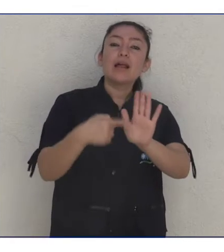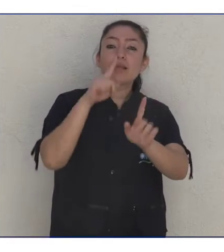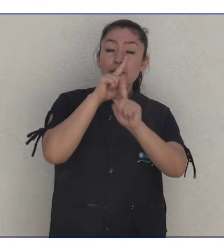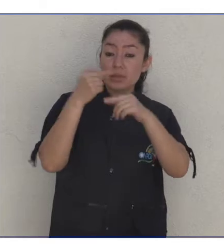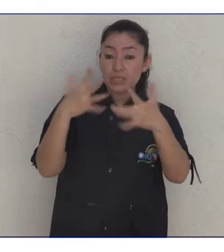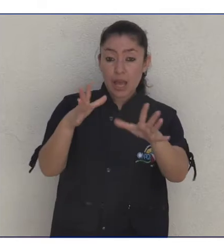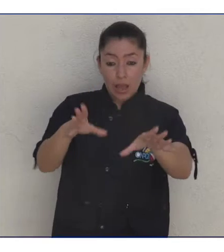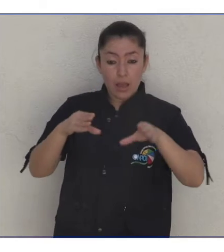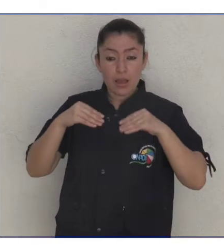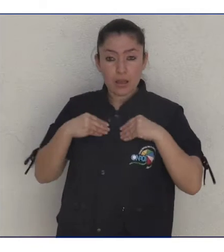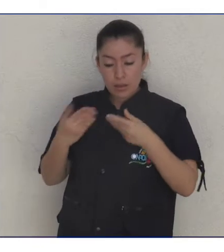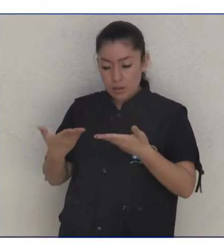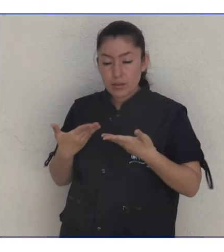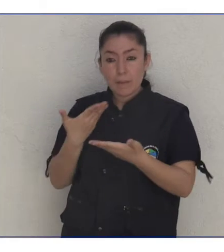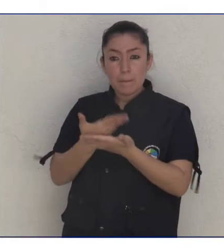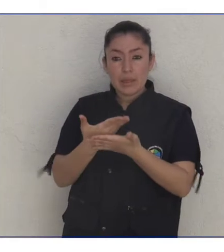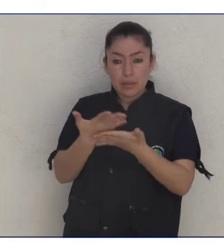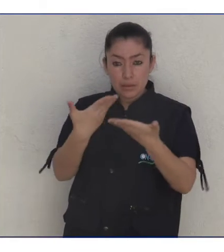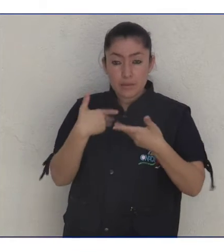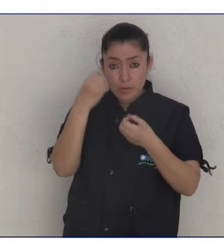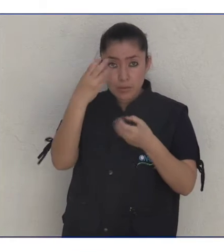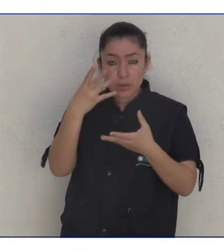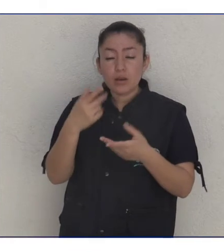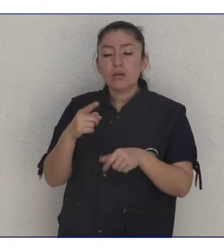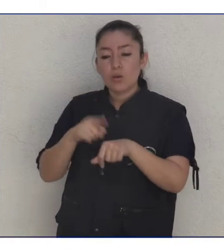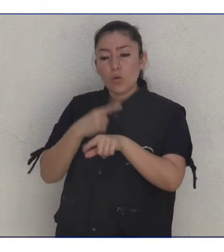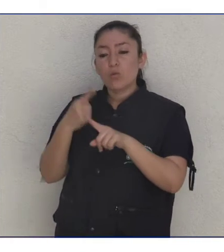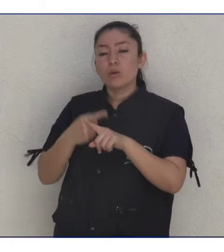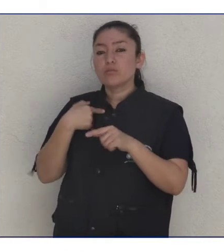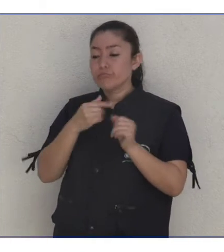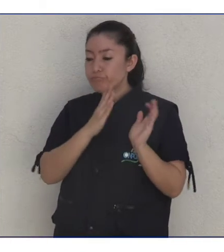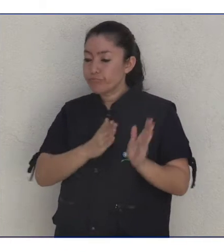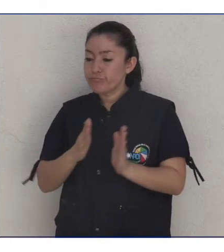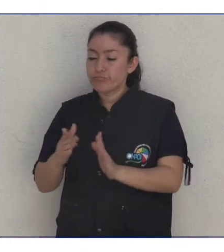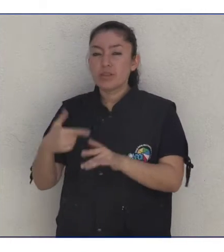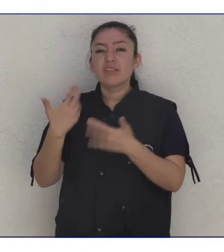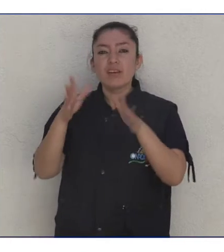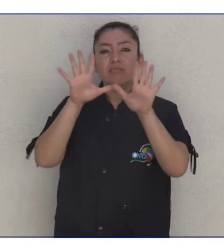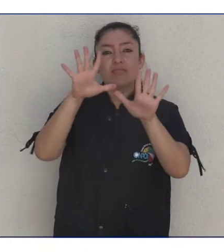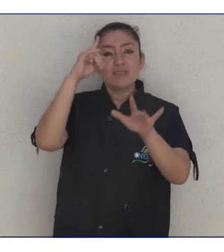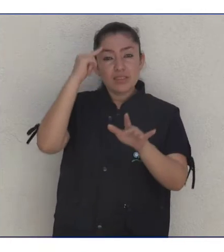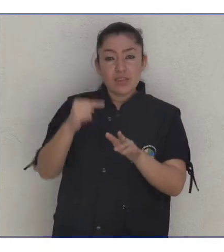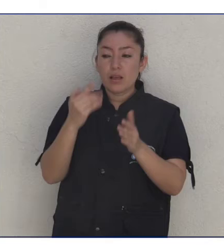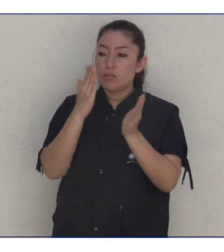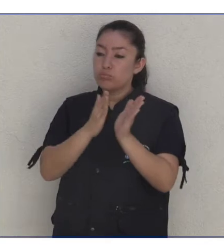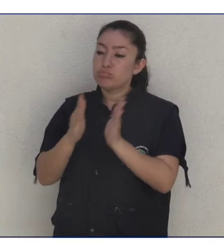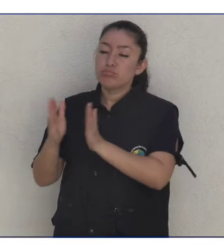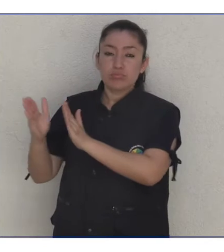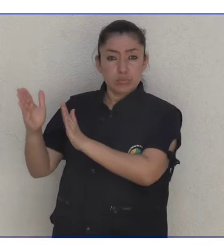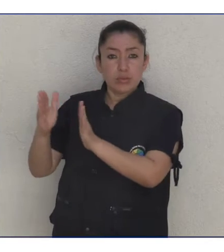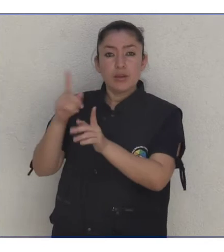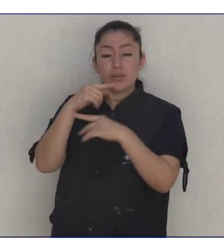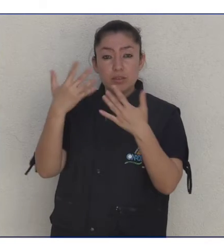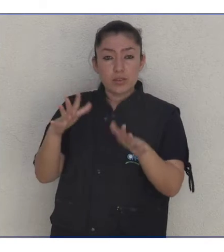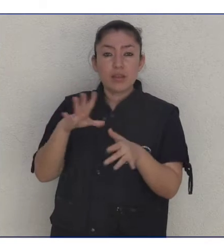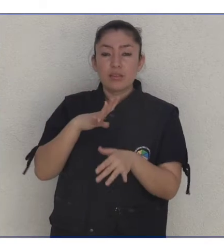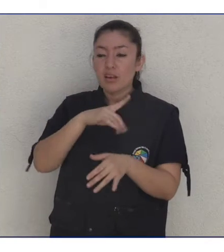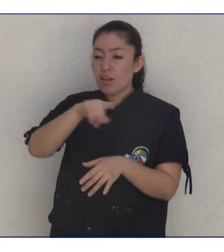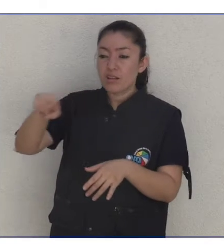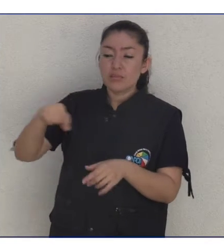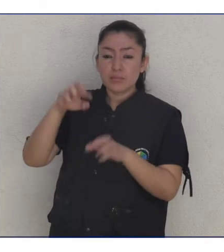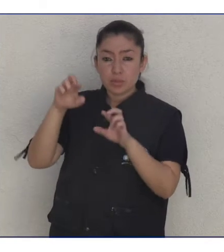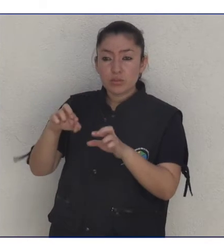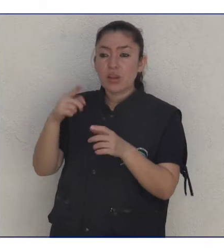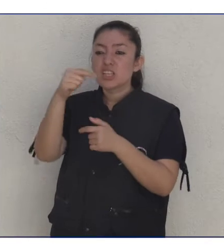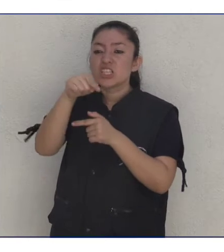la solicitud, la unidad de información donde se presentó debe emitir resolución dentro de los 10 días siguientes en alguno de los sentidos